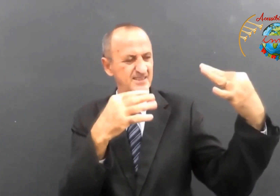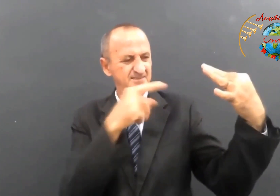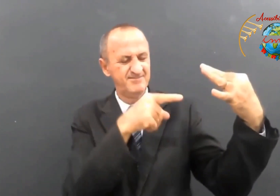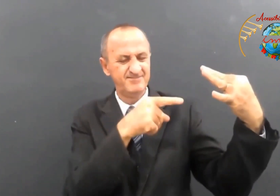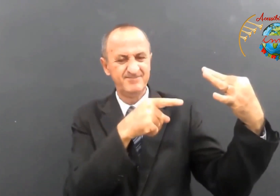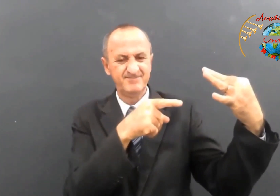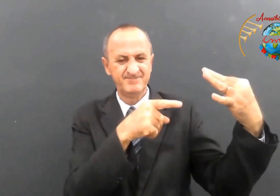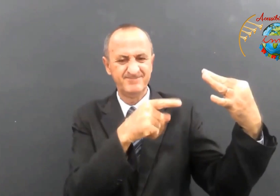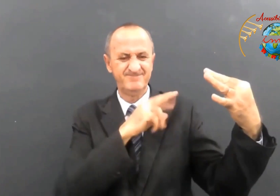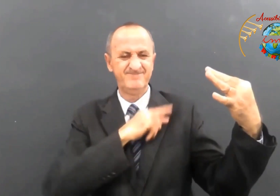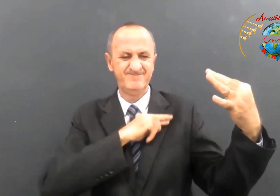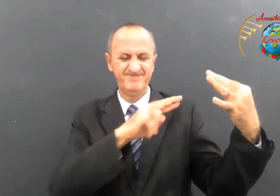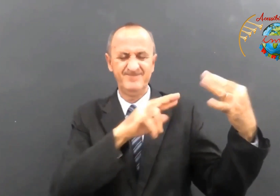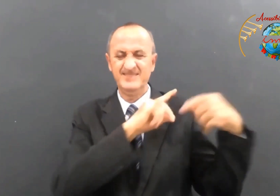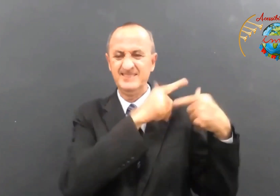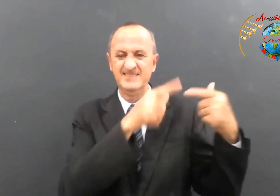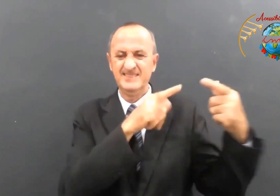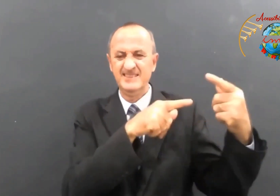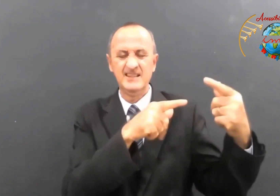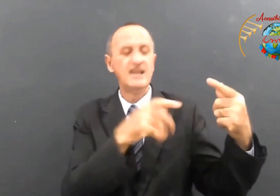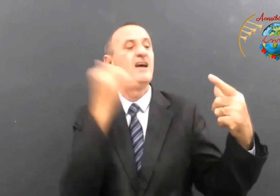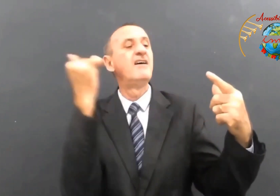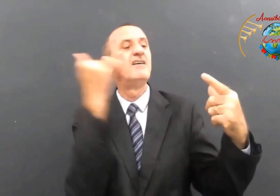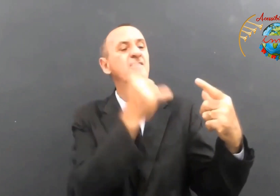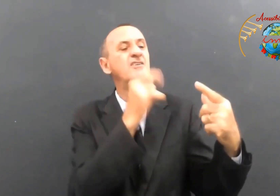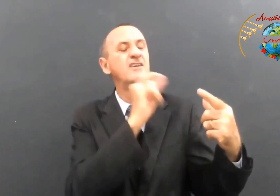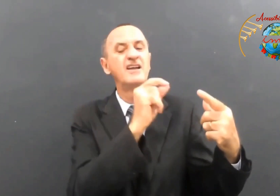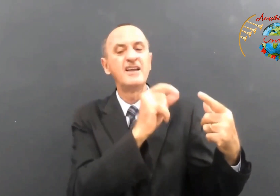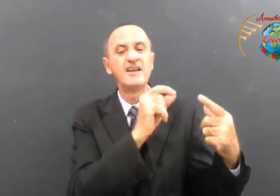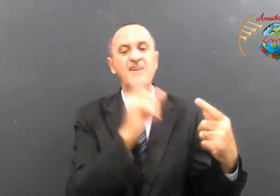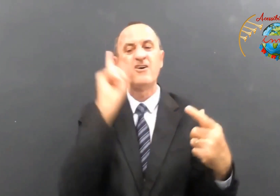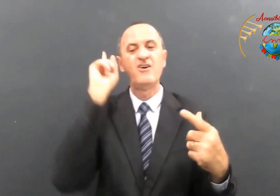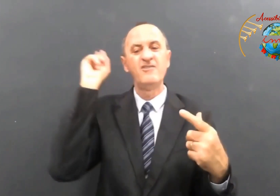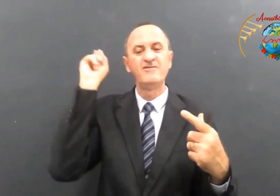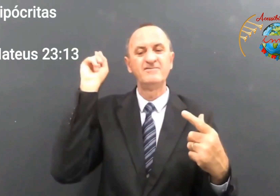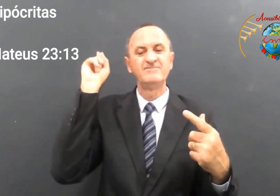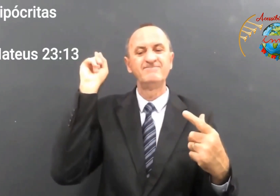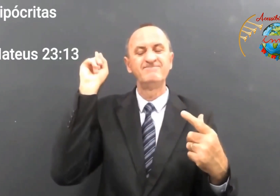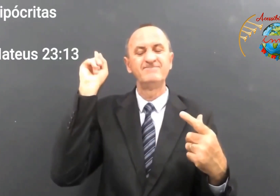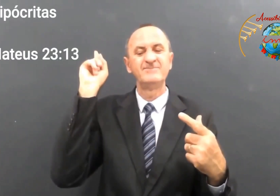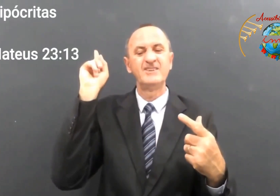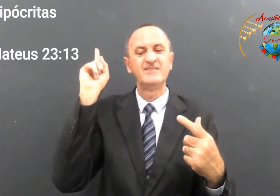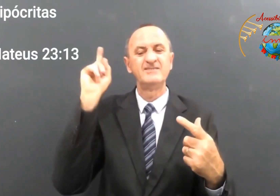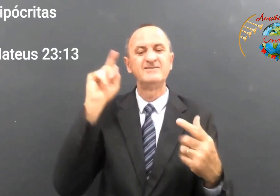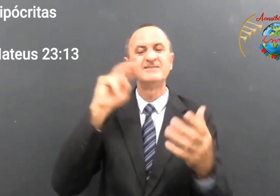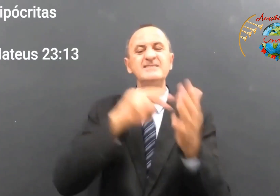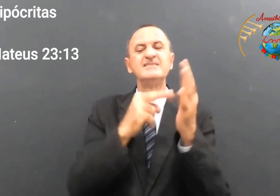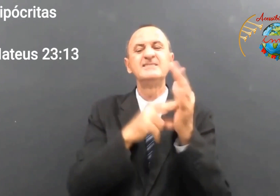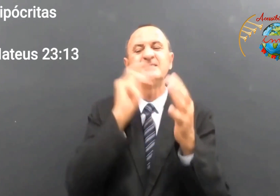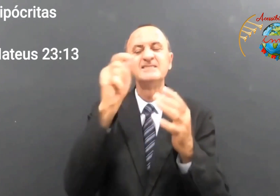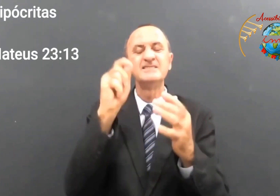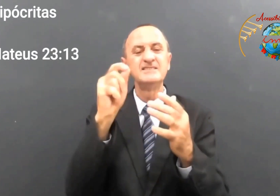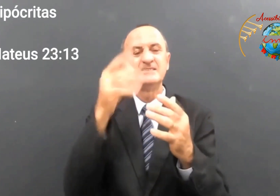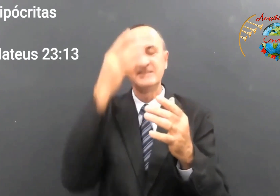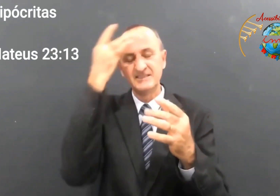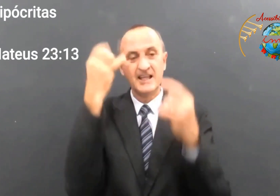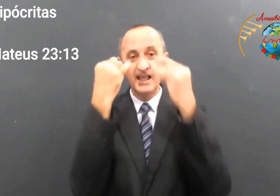Pessoas que vinham até ele apenas com uma religiosidade, uma tradição. E Jesus chama, olha, de